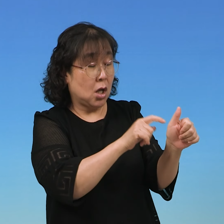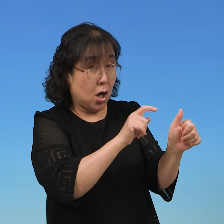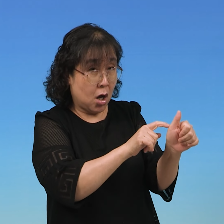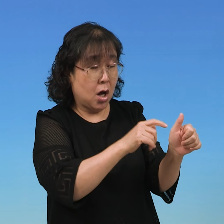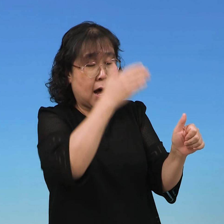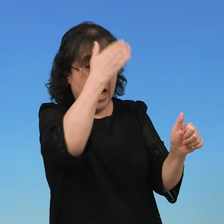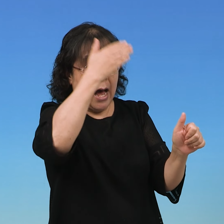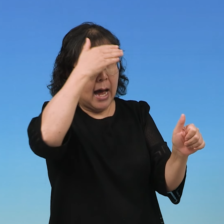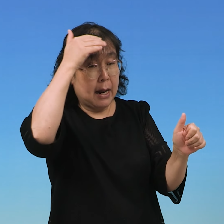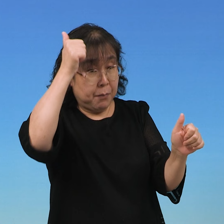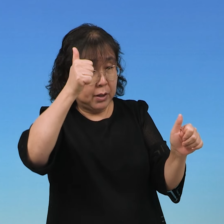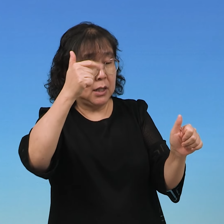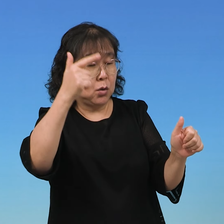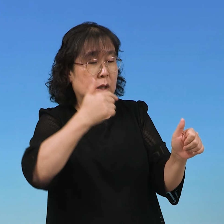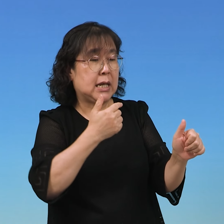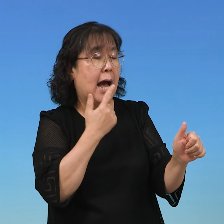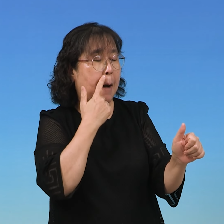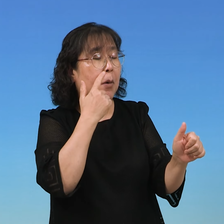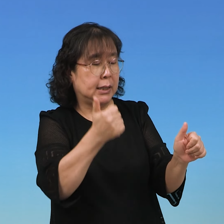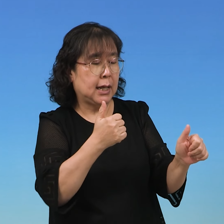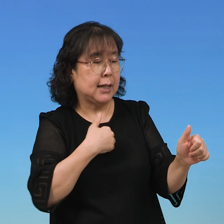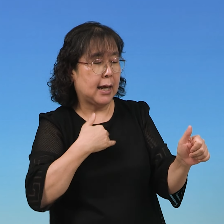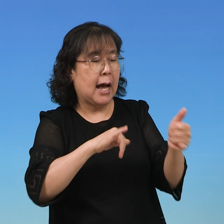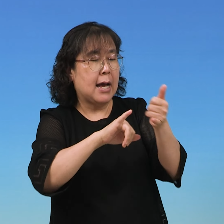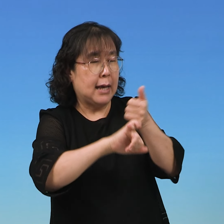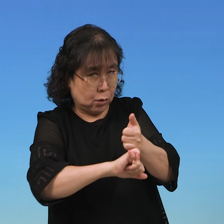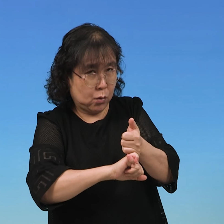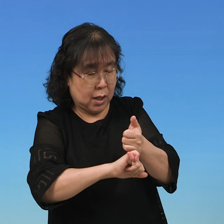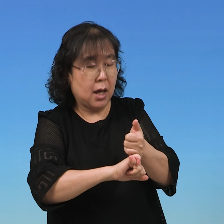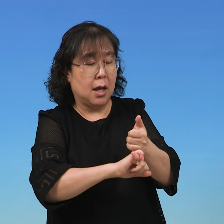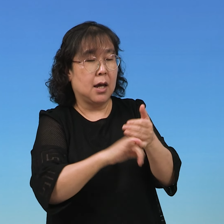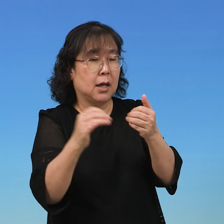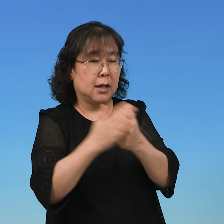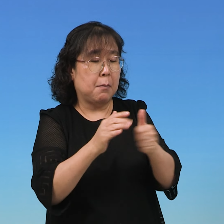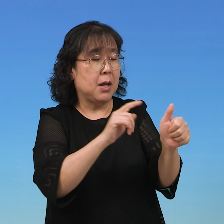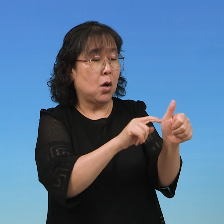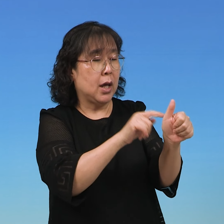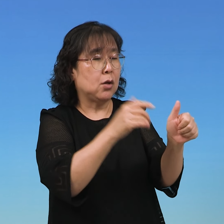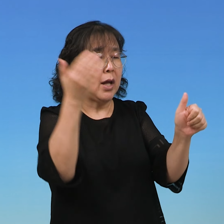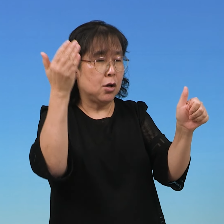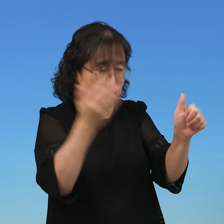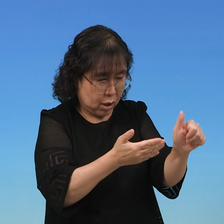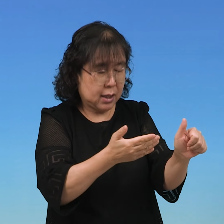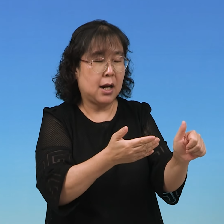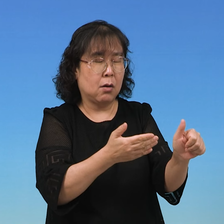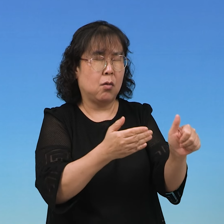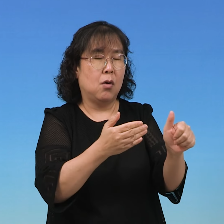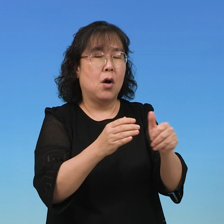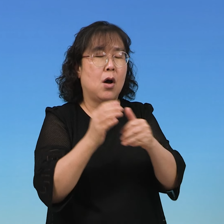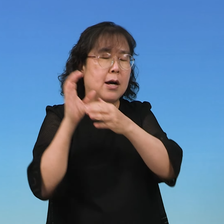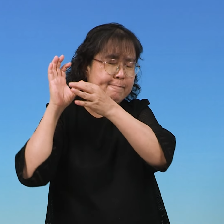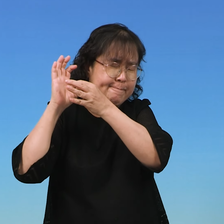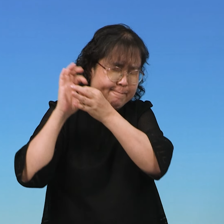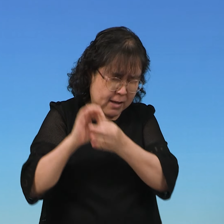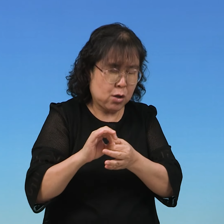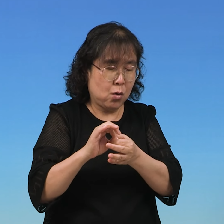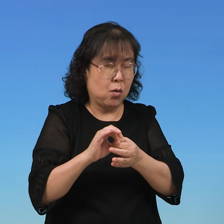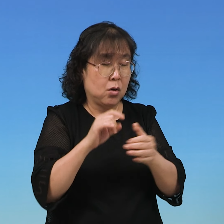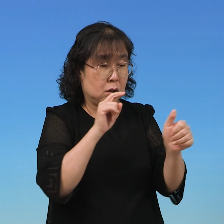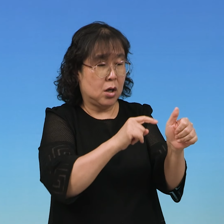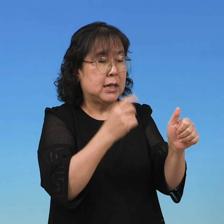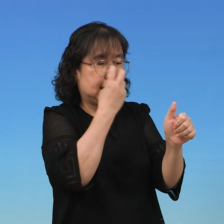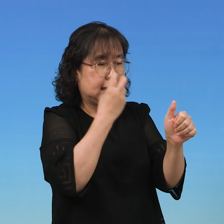하나님의 말씀은 단절되지 않고 유효하다. 이 말씀을 주는 거예요. 우리 인생이